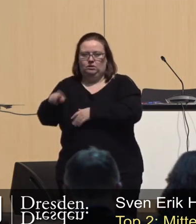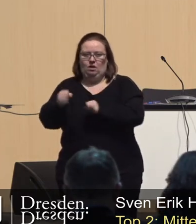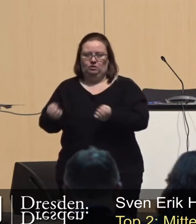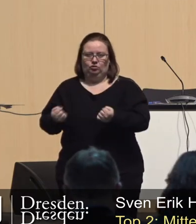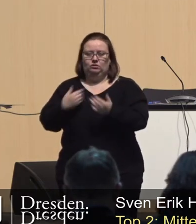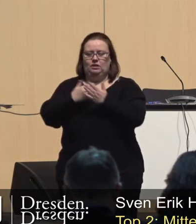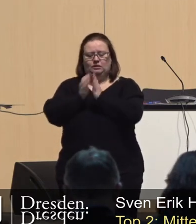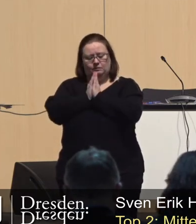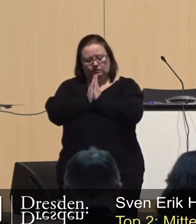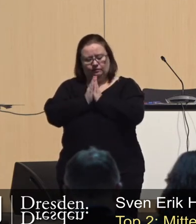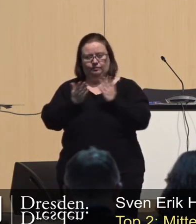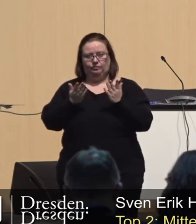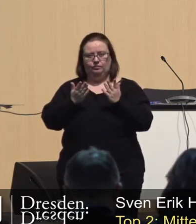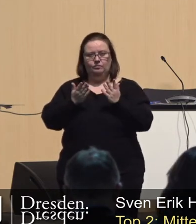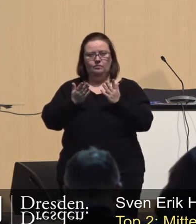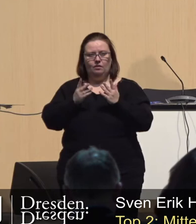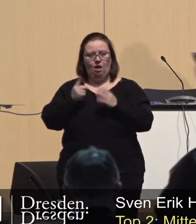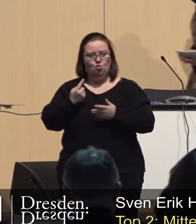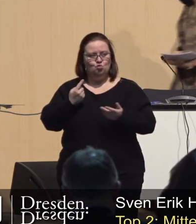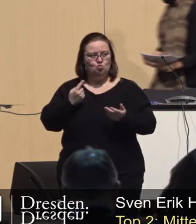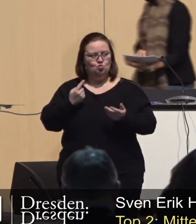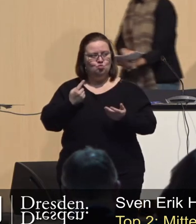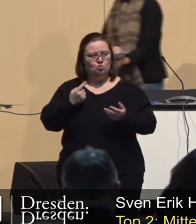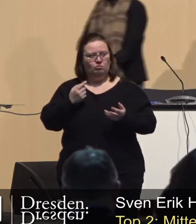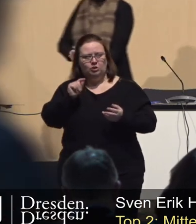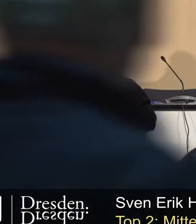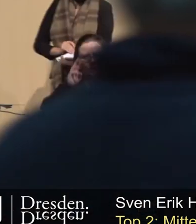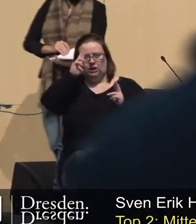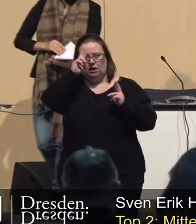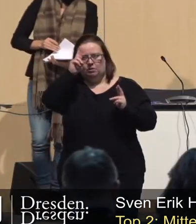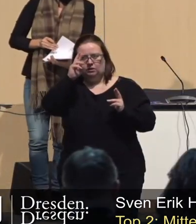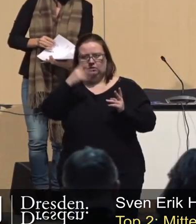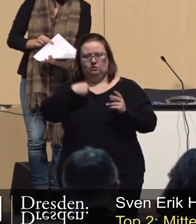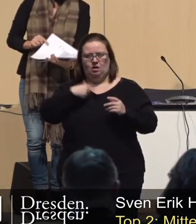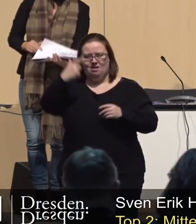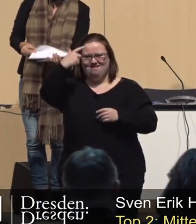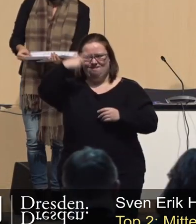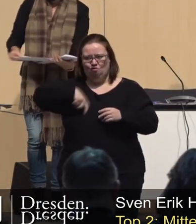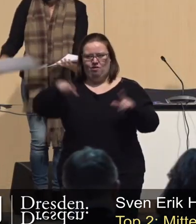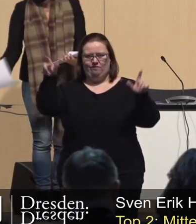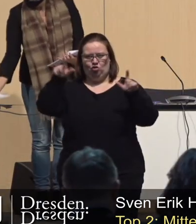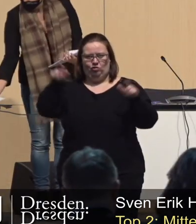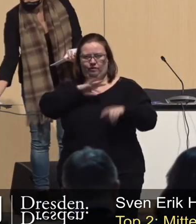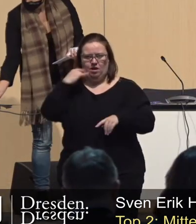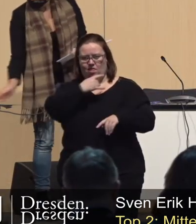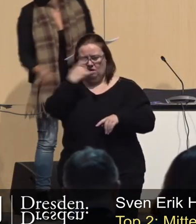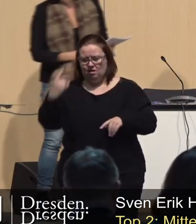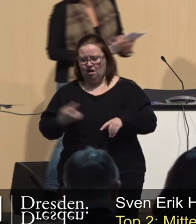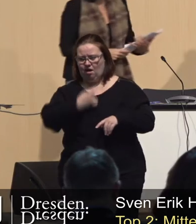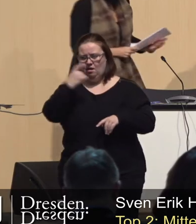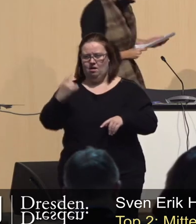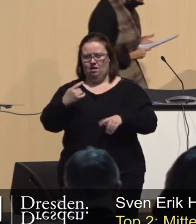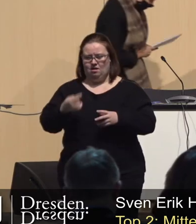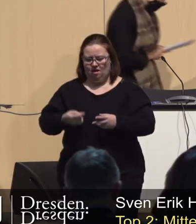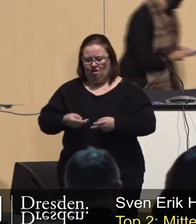ich bitte Sie, und es ist einfach auch eine Frage des Respektes den Veranstaltern gegenüber, die über Jahre hinweg die Aufgaben